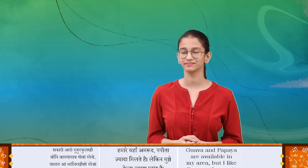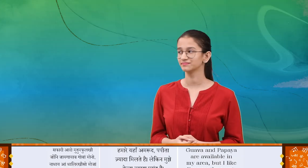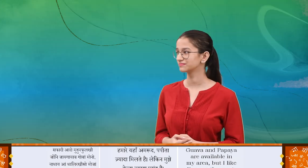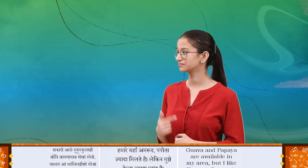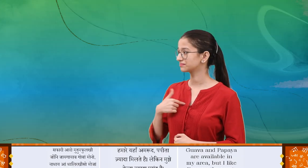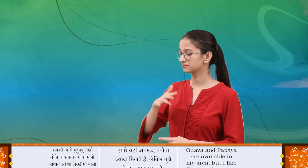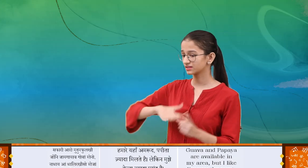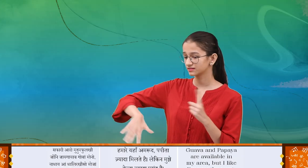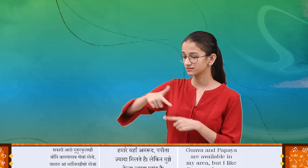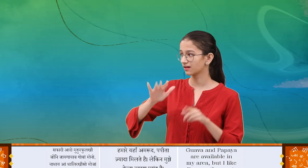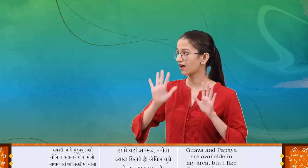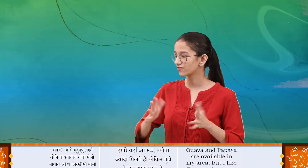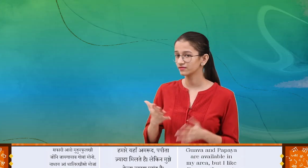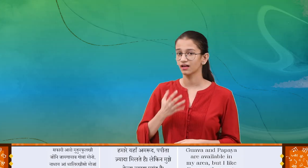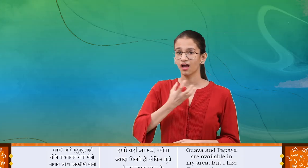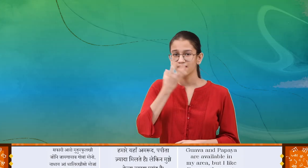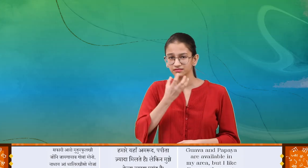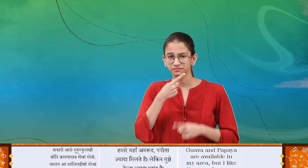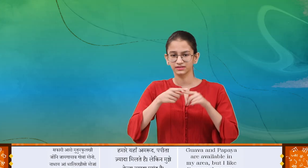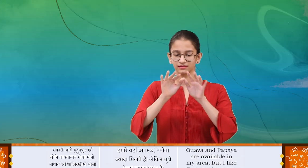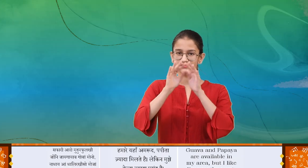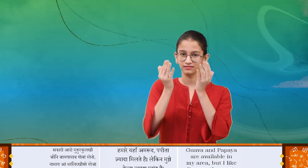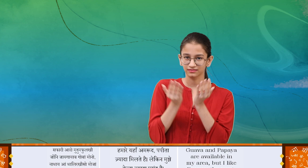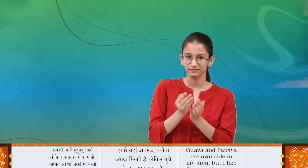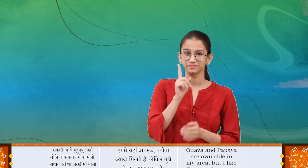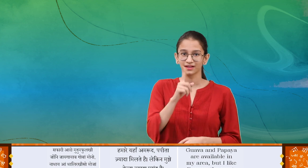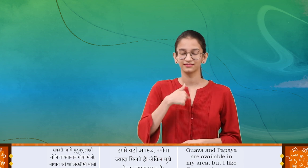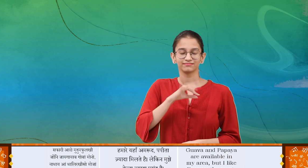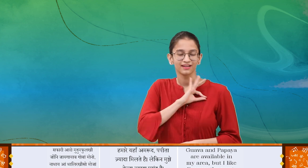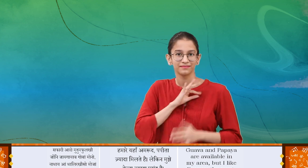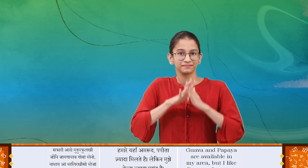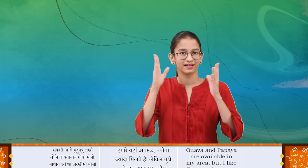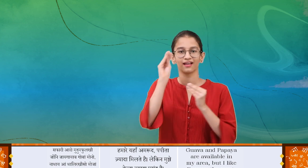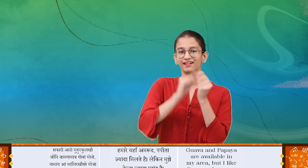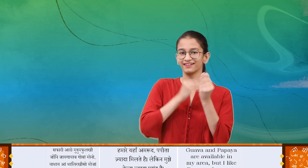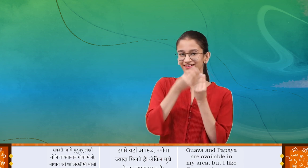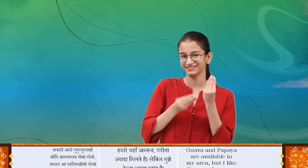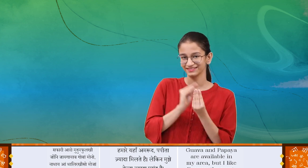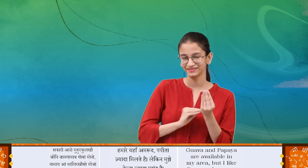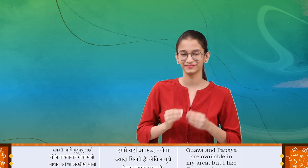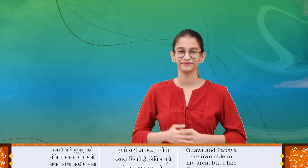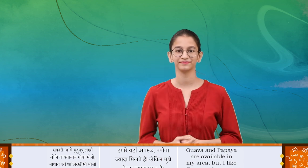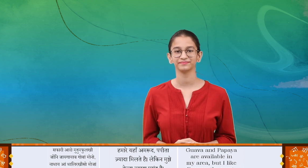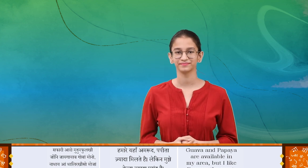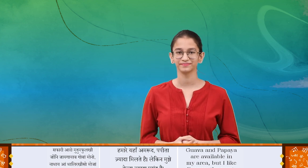Sopari aru mudum fulko, zingni jagyao, gebang mune, natai ang, taler kusu muzang mune.